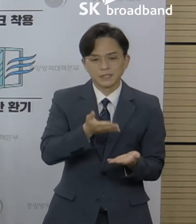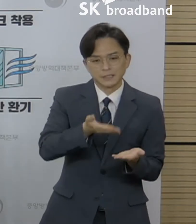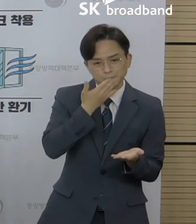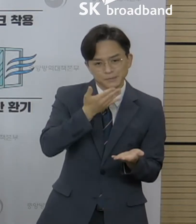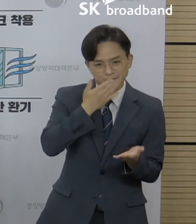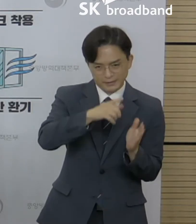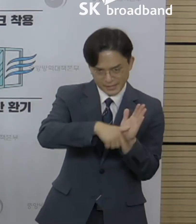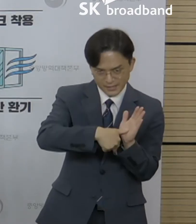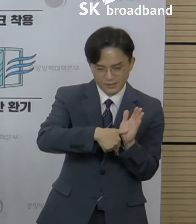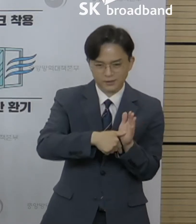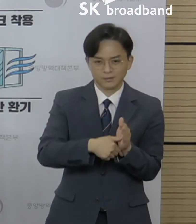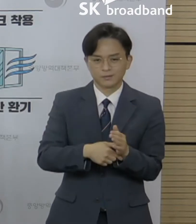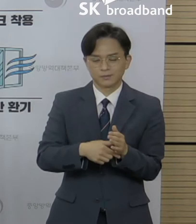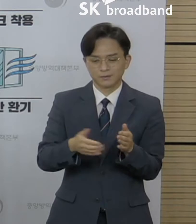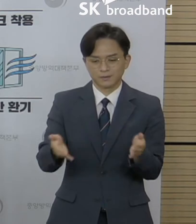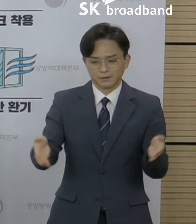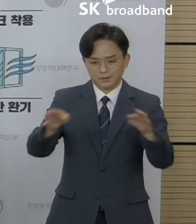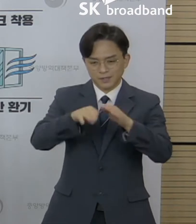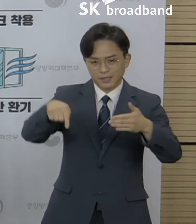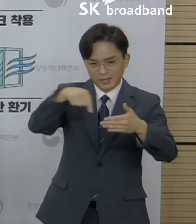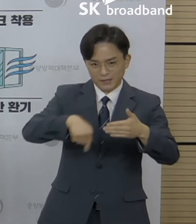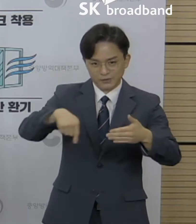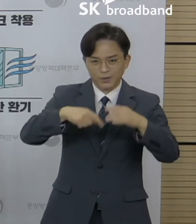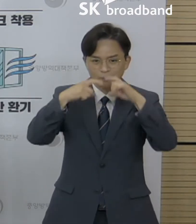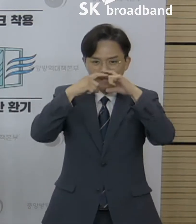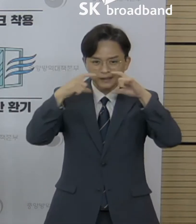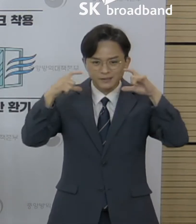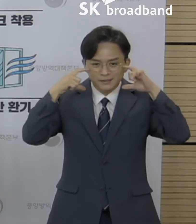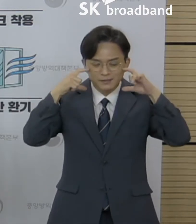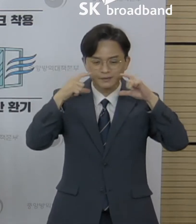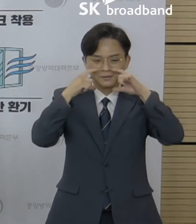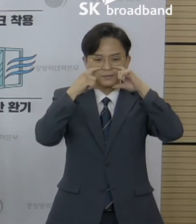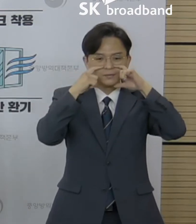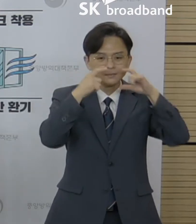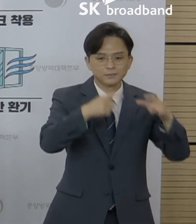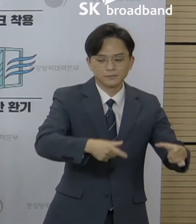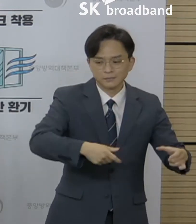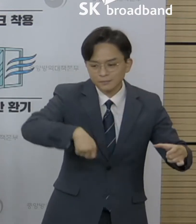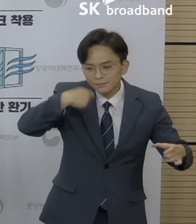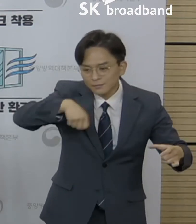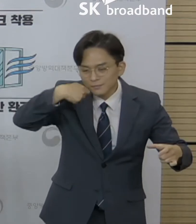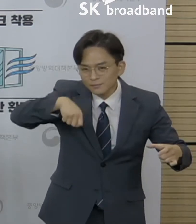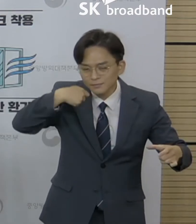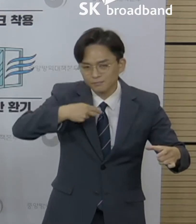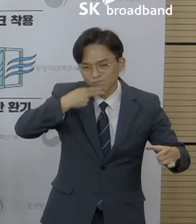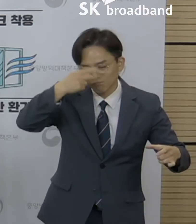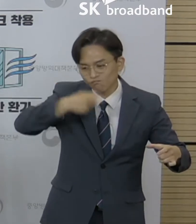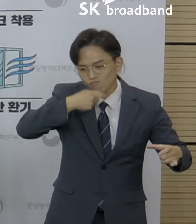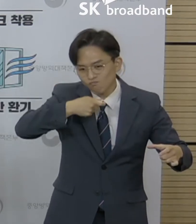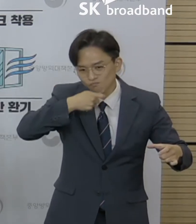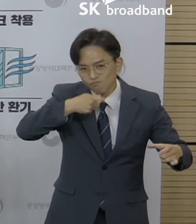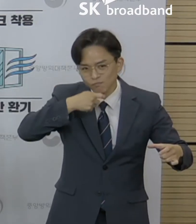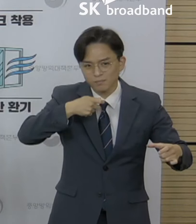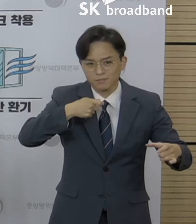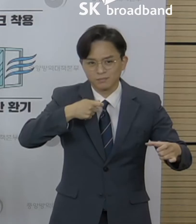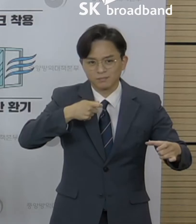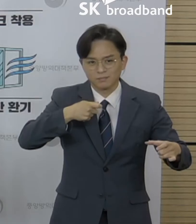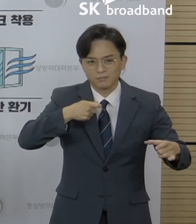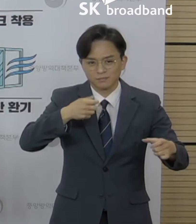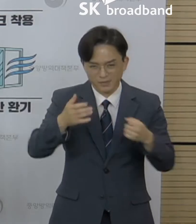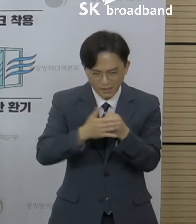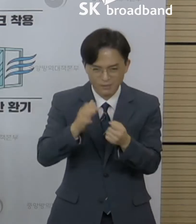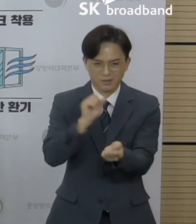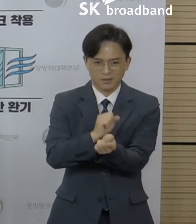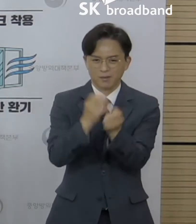때 실내에서는 마스크를 벗는 상황이 맞물려지기 때문에 이러한 행동이 일어나는 장소, 즉